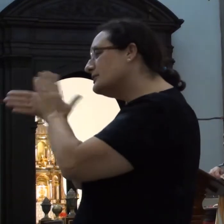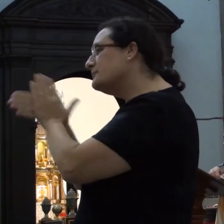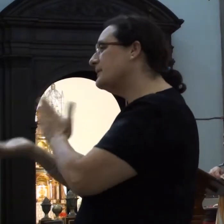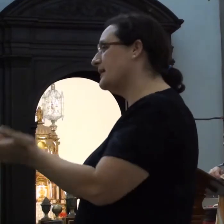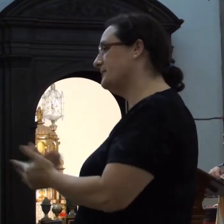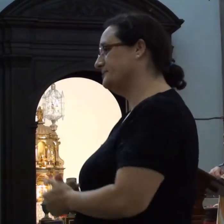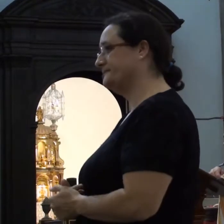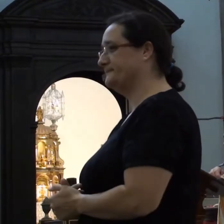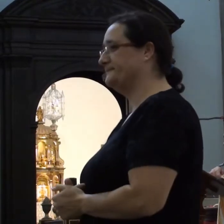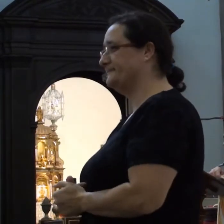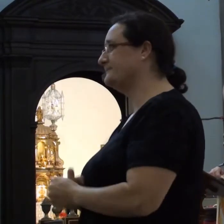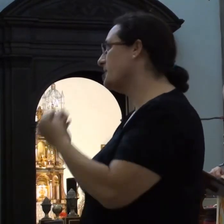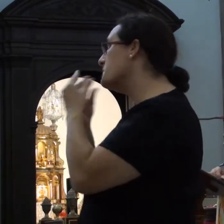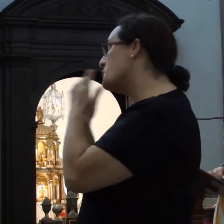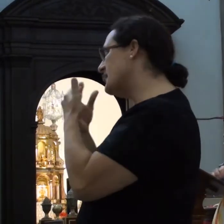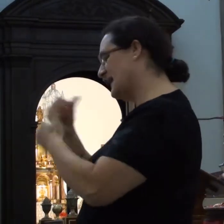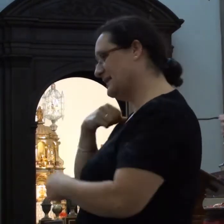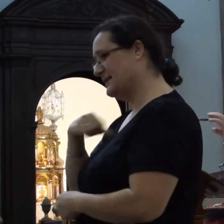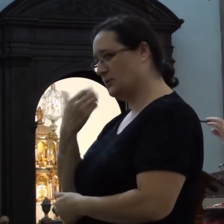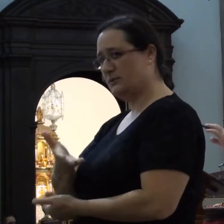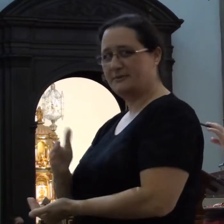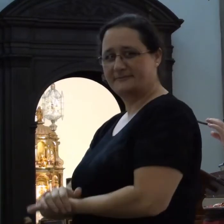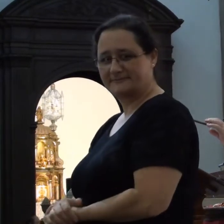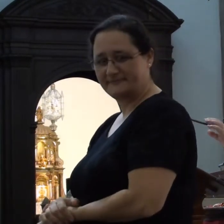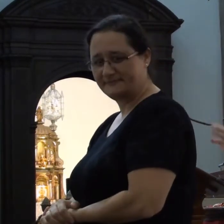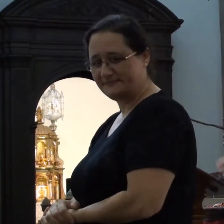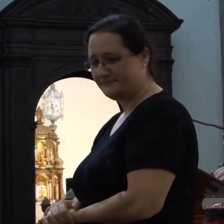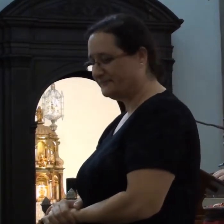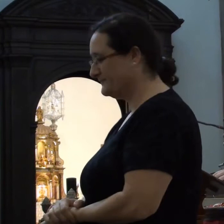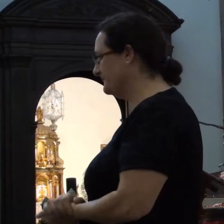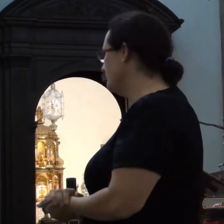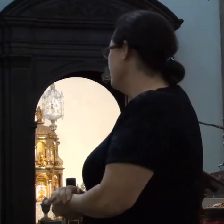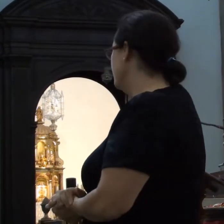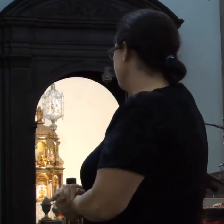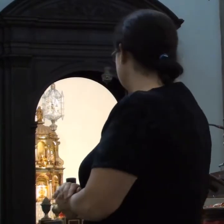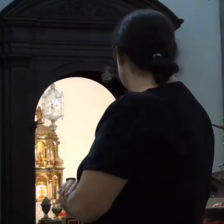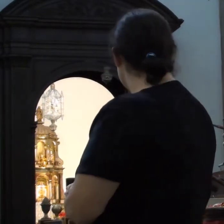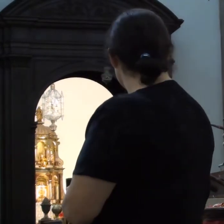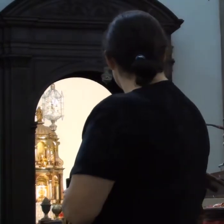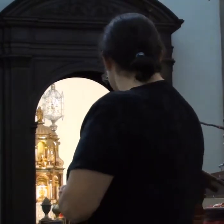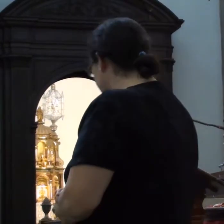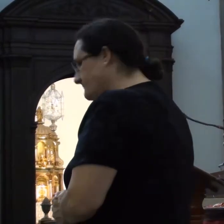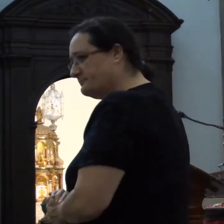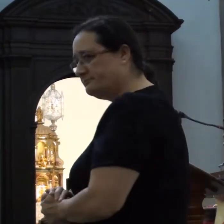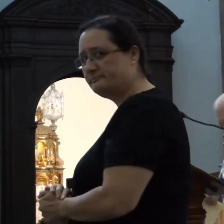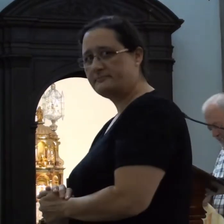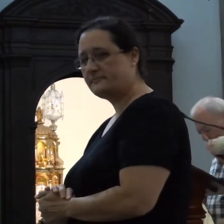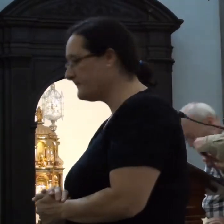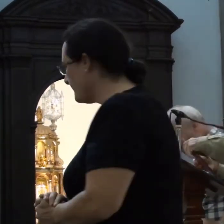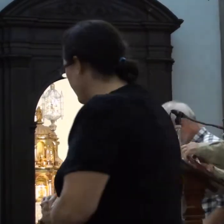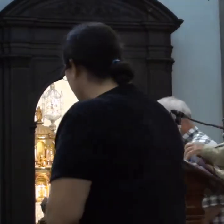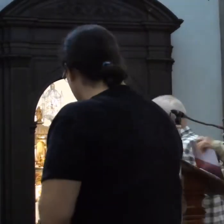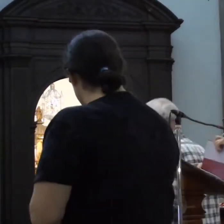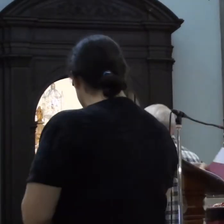espíritu Muchas gracias segundo hacia el otro lado de nuestra altura exterior